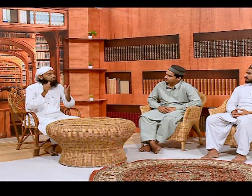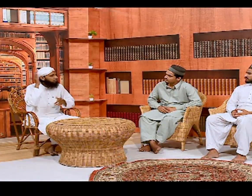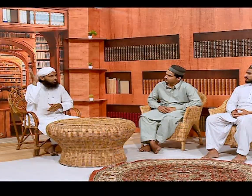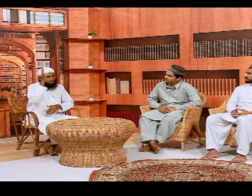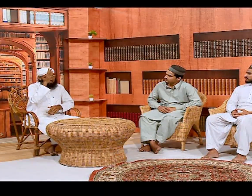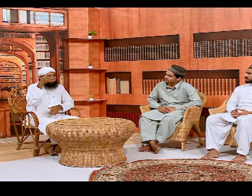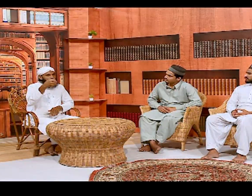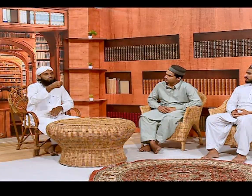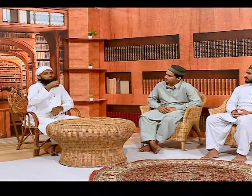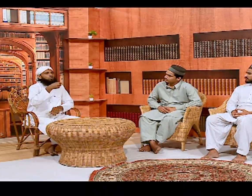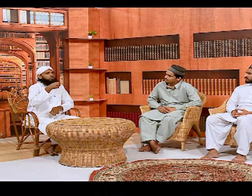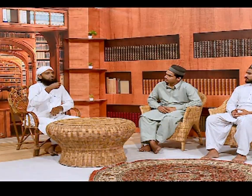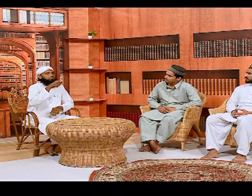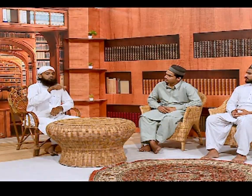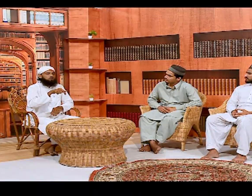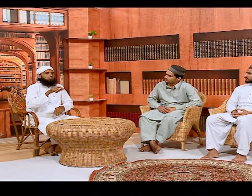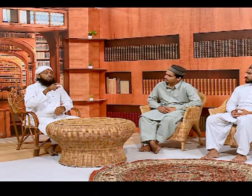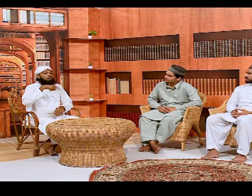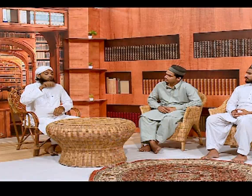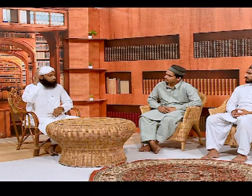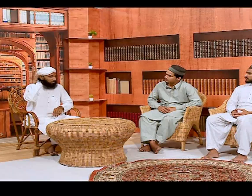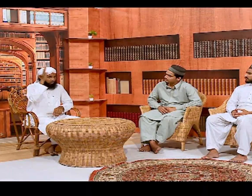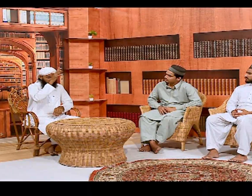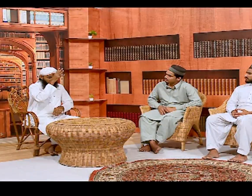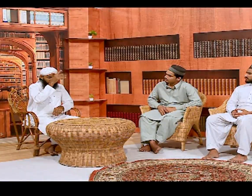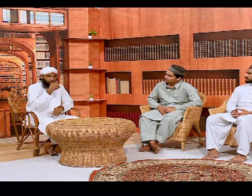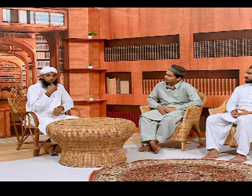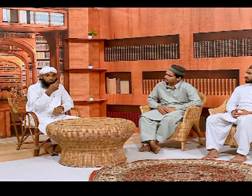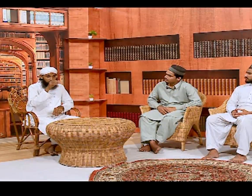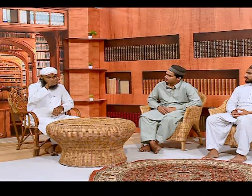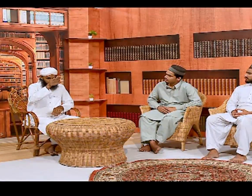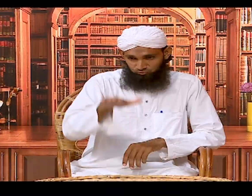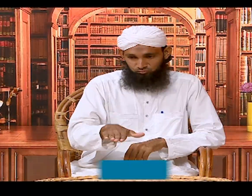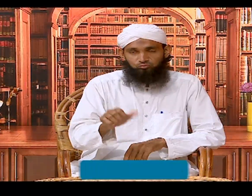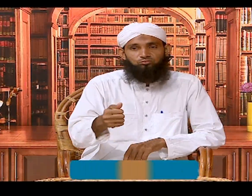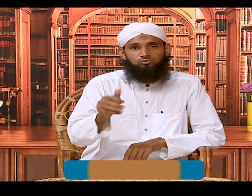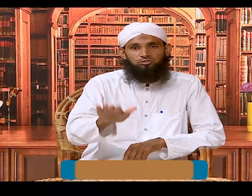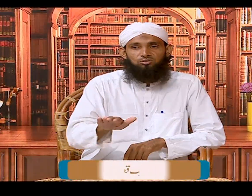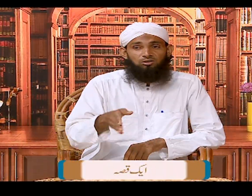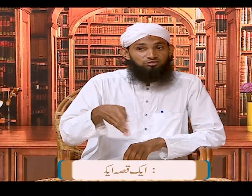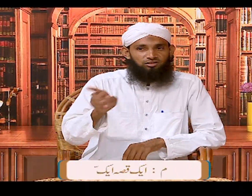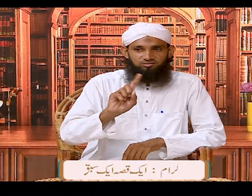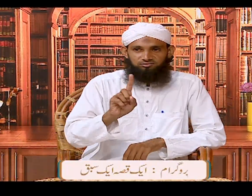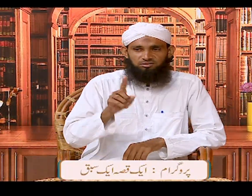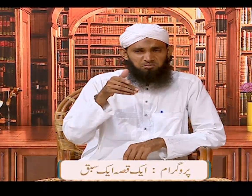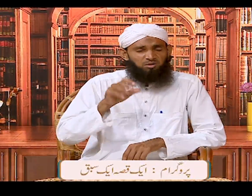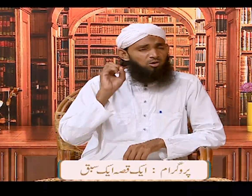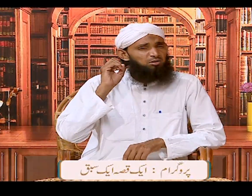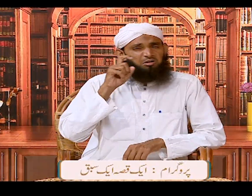قبضہ تھا۔ اہل مکہ نے حضرت عثمان غنی رضی اللہ عنہ کو روک لیا۔ ادھر ایک جھوٹی خبر پھیلی کہ کافروں نے حضرت